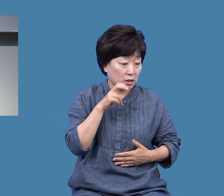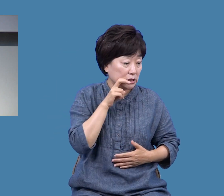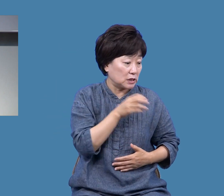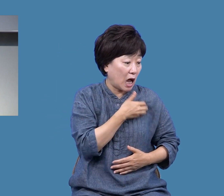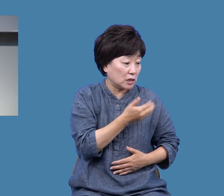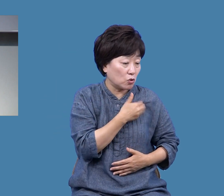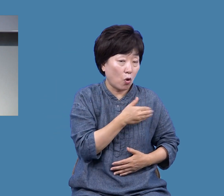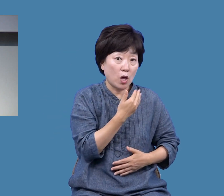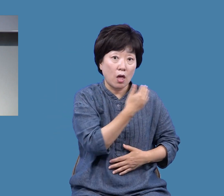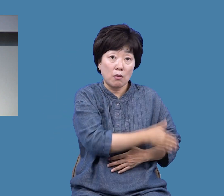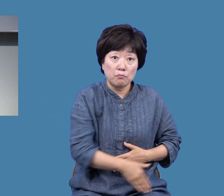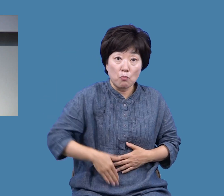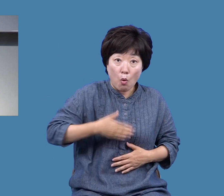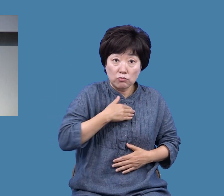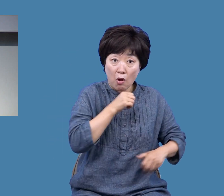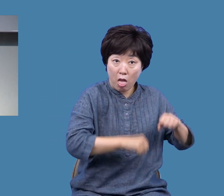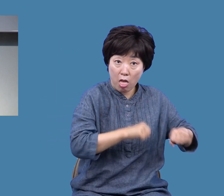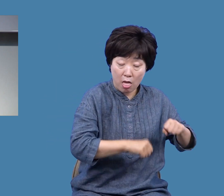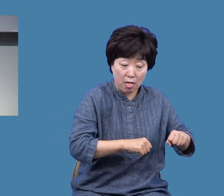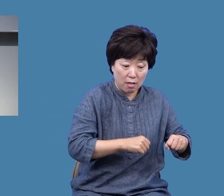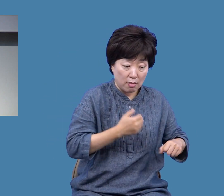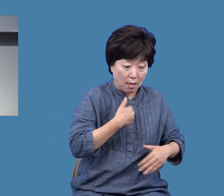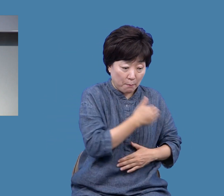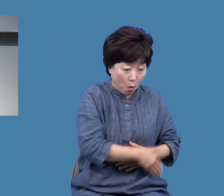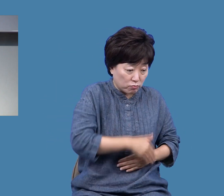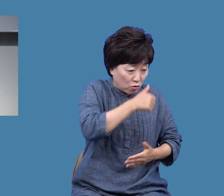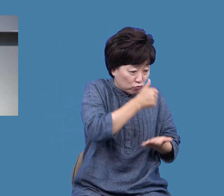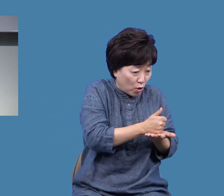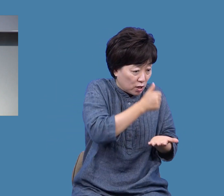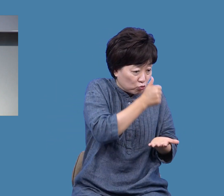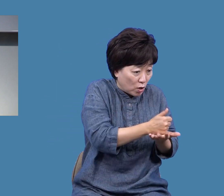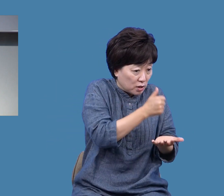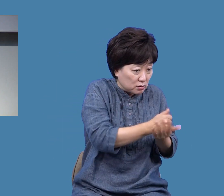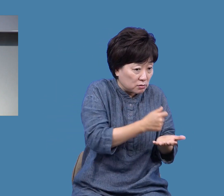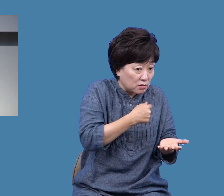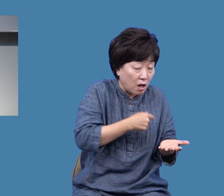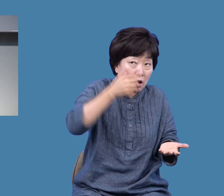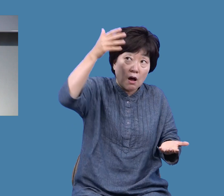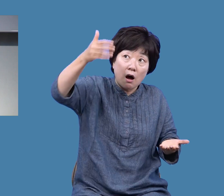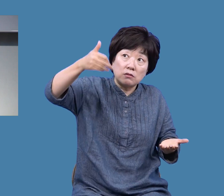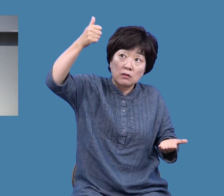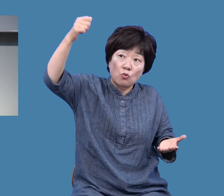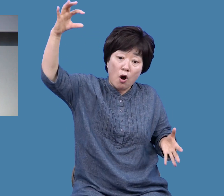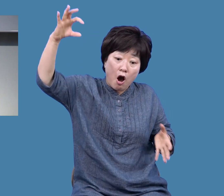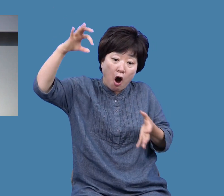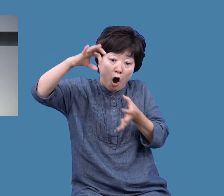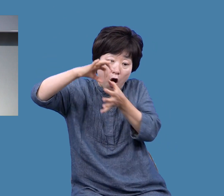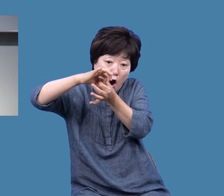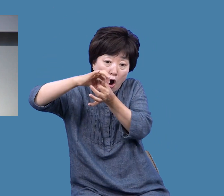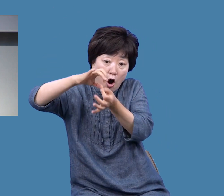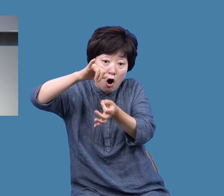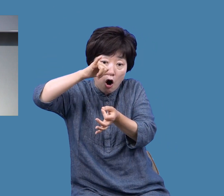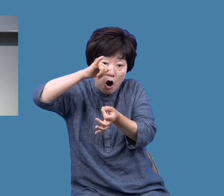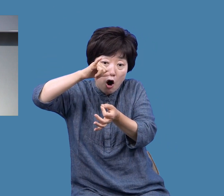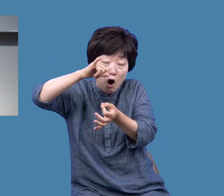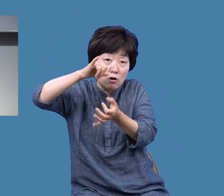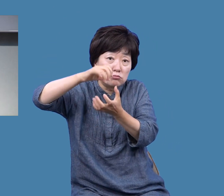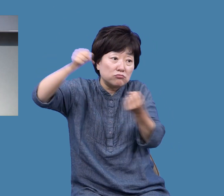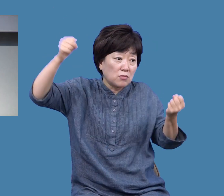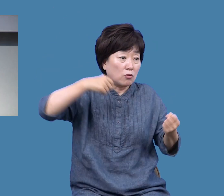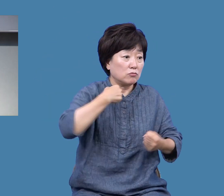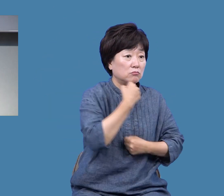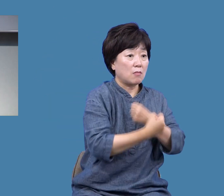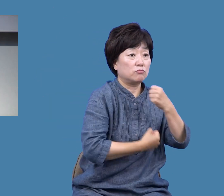물어보시잖아요. 우리 몸으로 행하는 죄가 하나님과 얼마나 깊게 연결되어 있는지를 우리에게 보여주고 있는